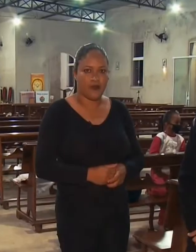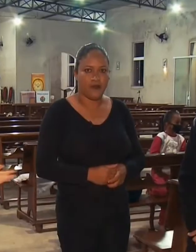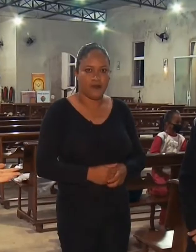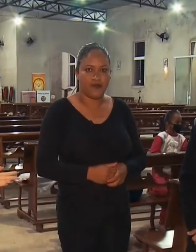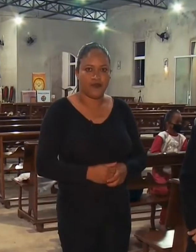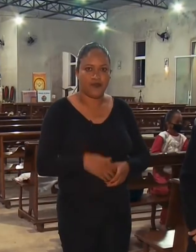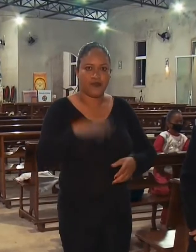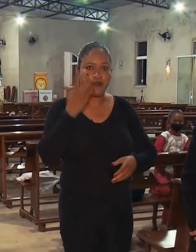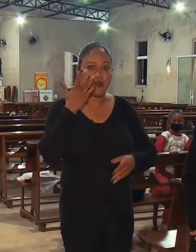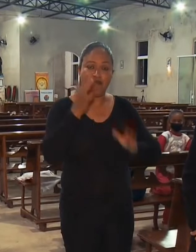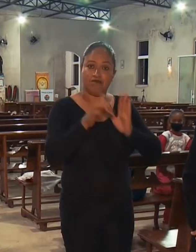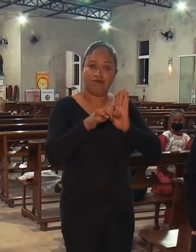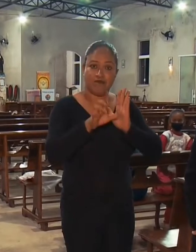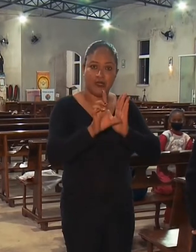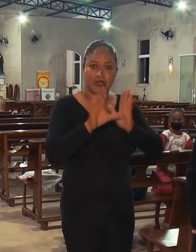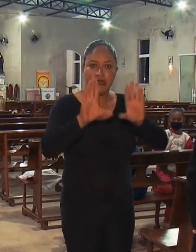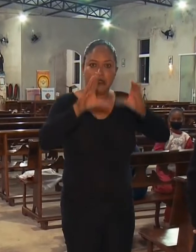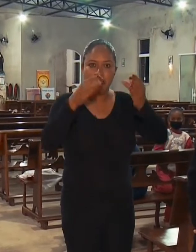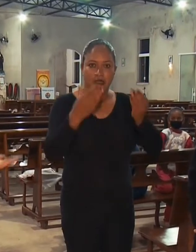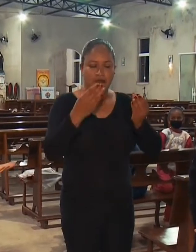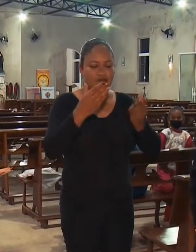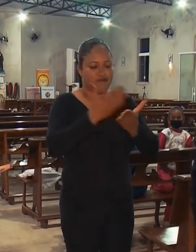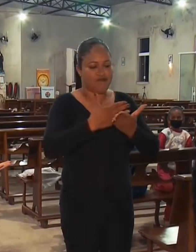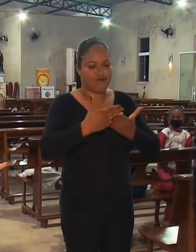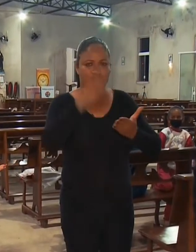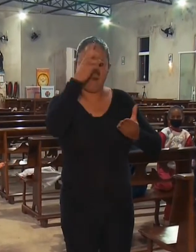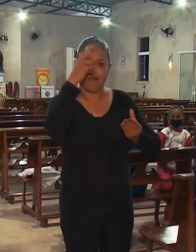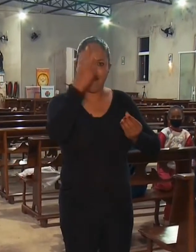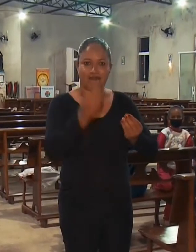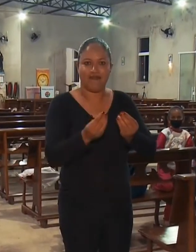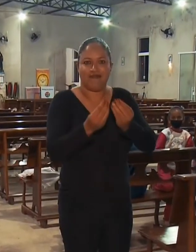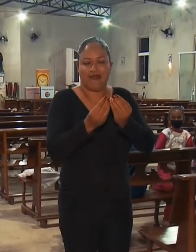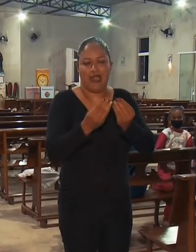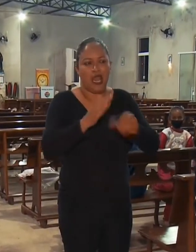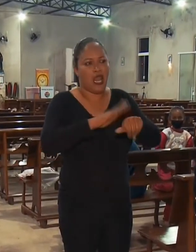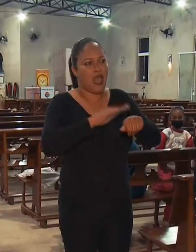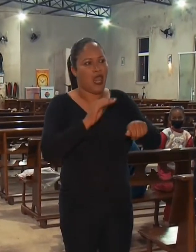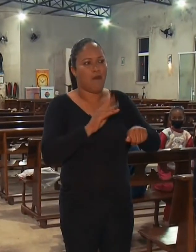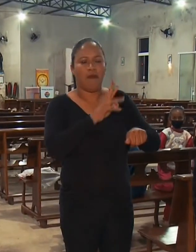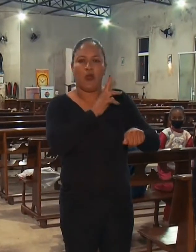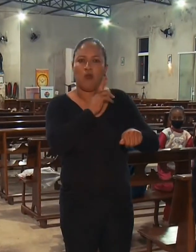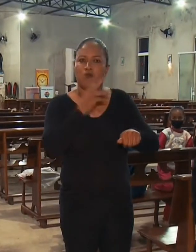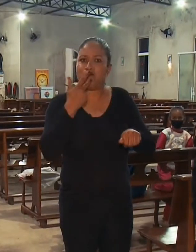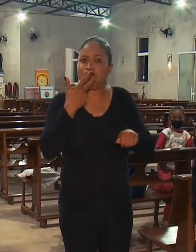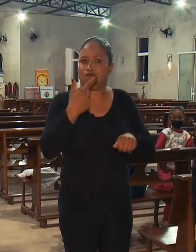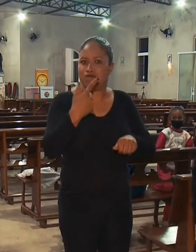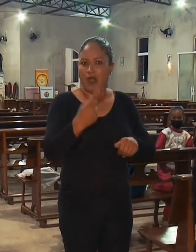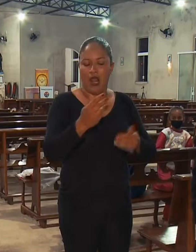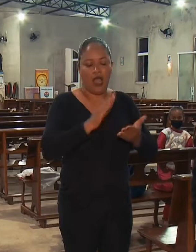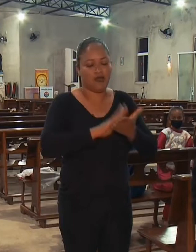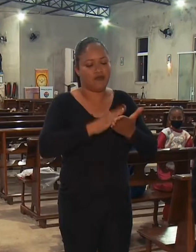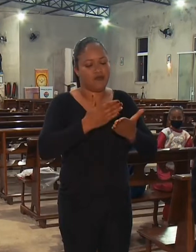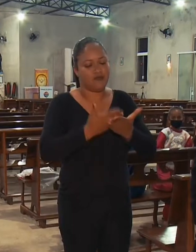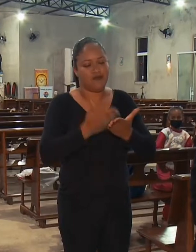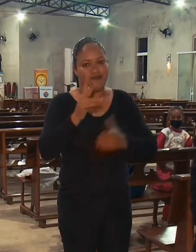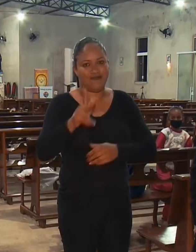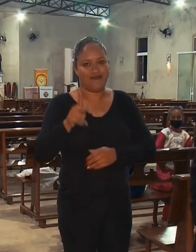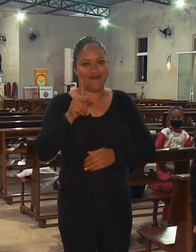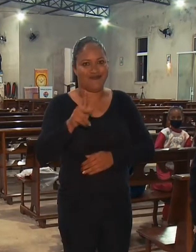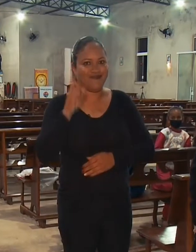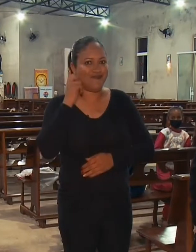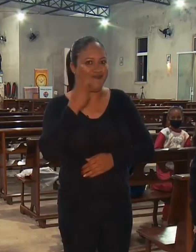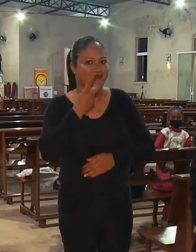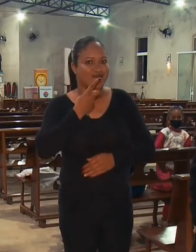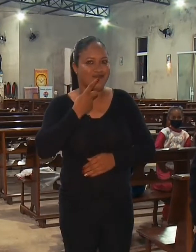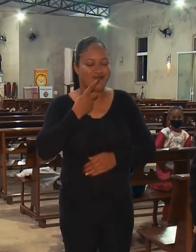E antes da celebração começar, eu chamei a Rose para ela contar um pouquinho para a gente da atuação dela na Pastoral dos Surdos